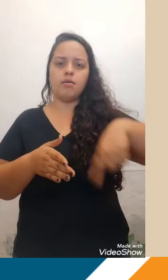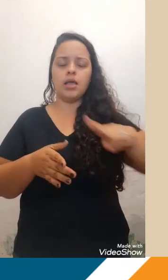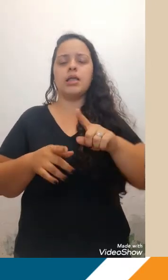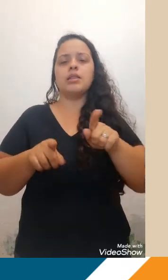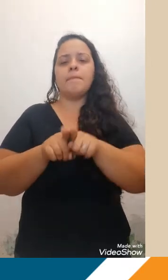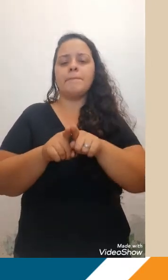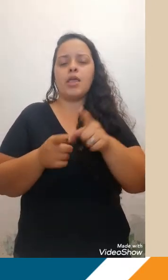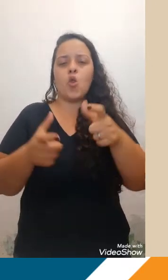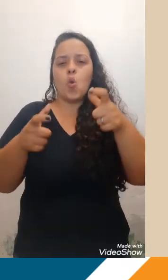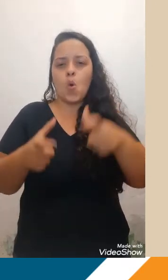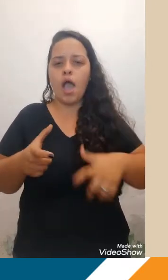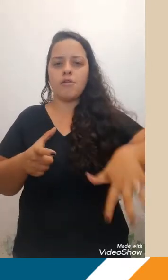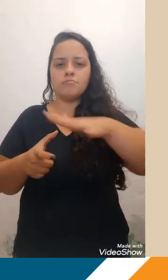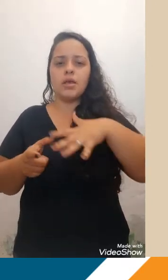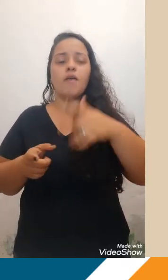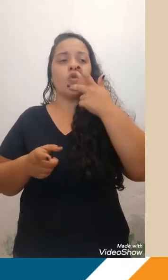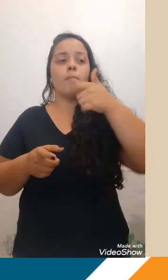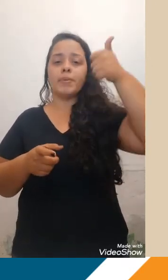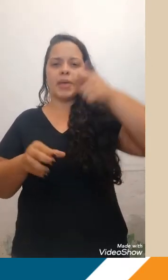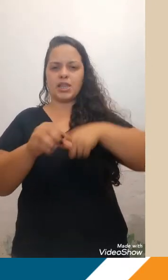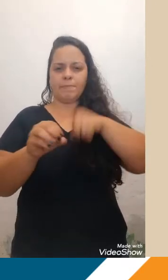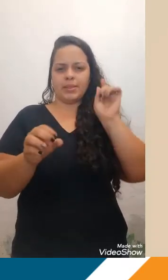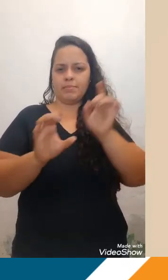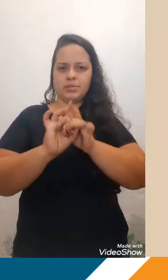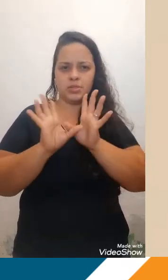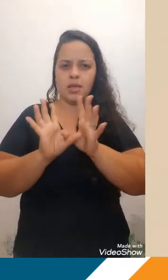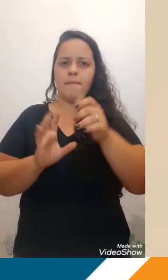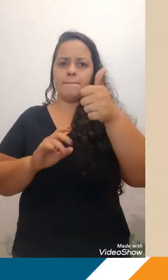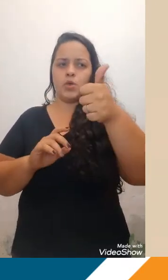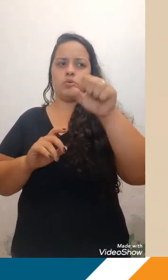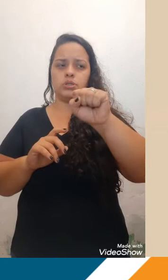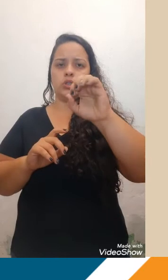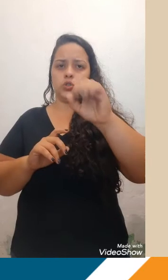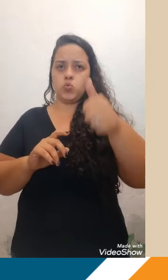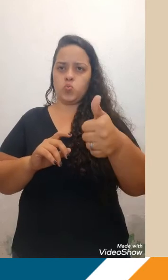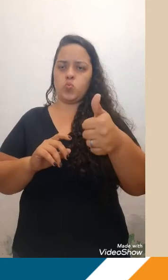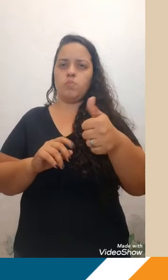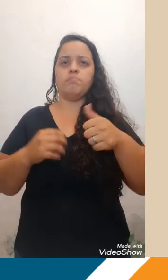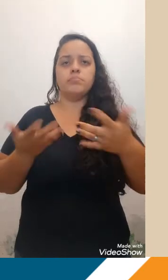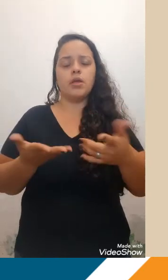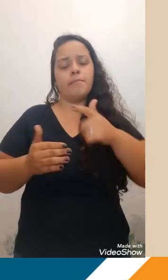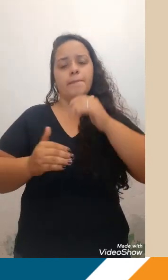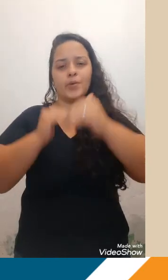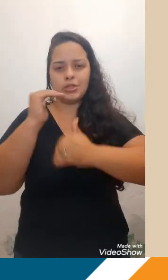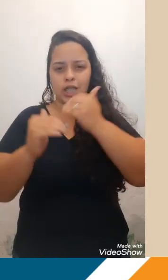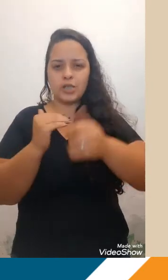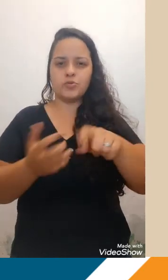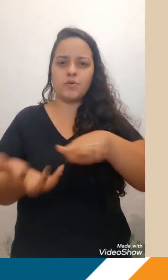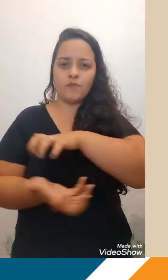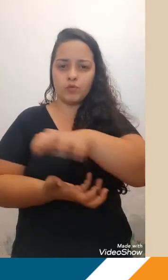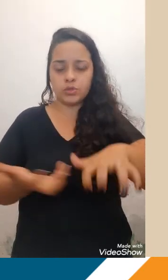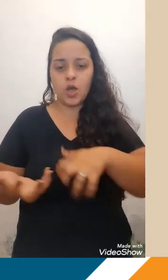a região do Haiti e proclamar a primeira independência no ano de 1801. Durante o processo